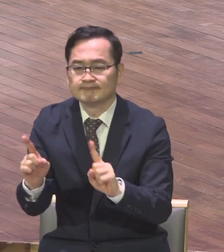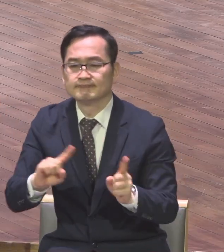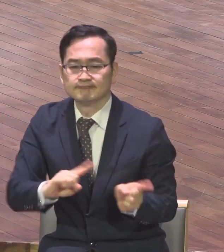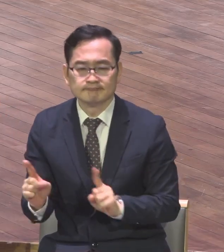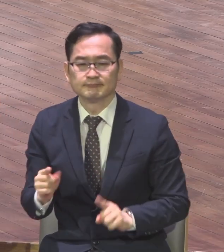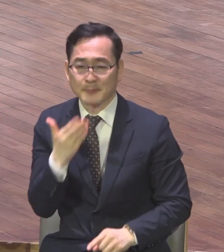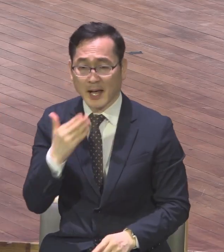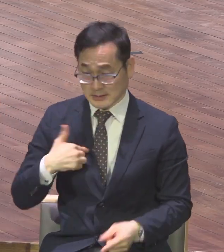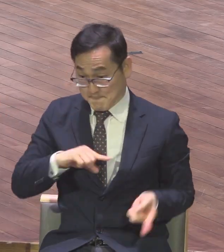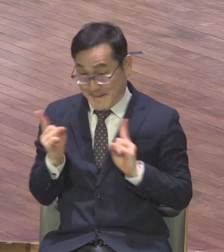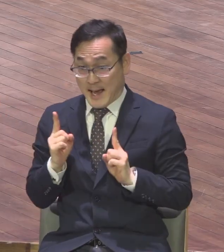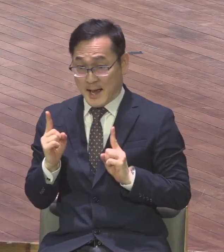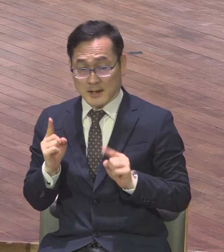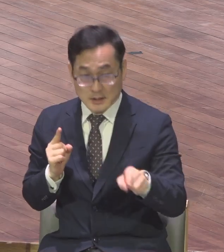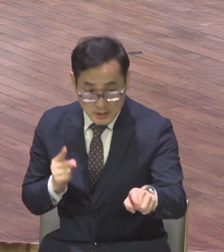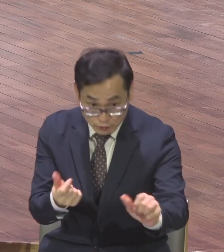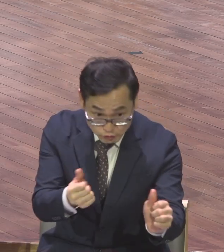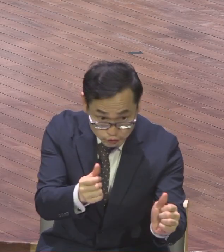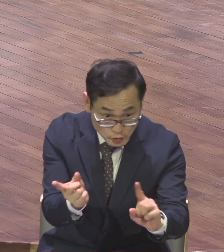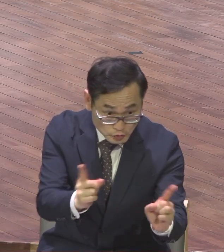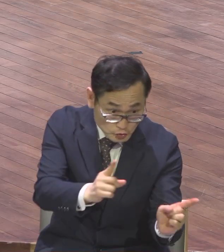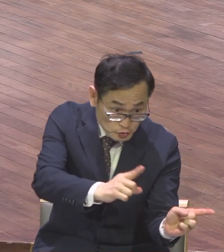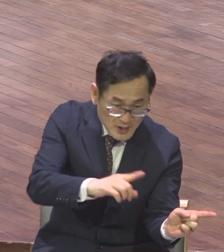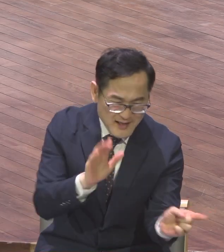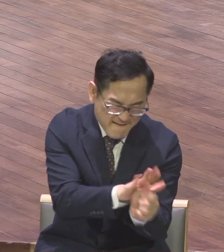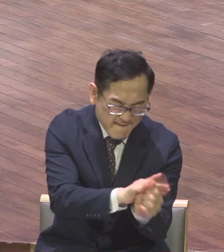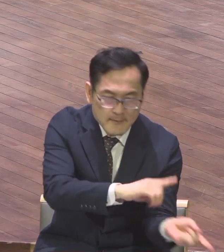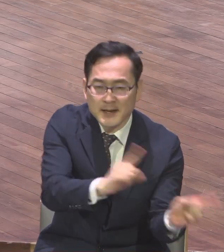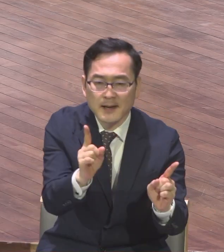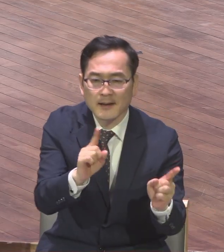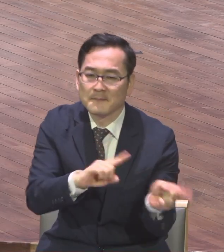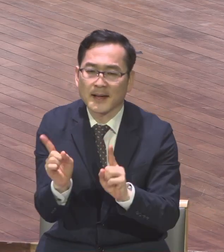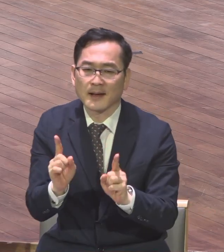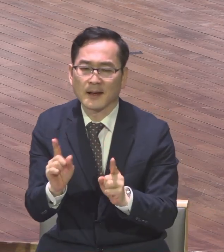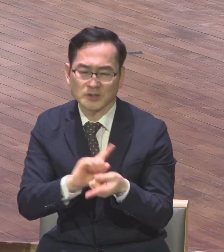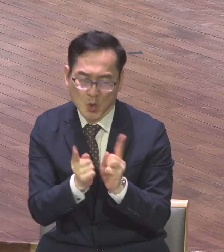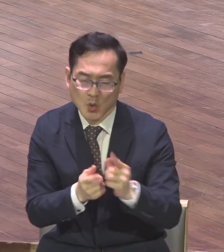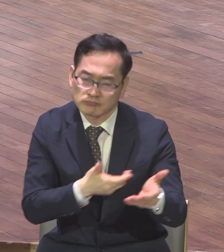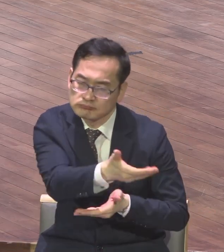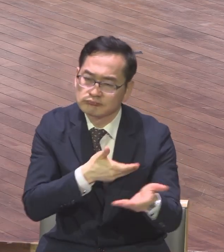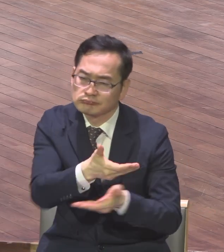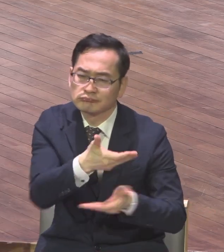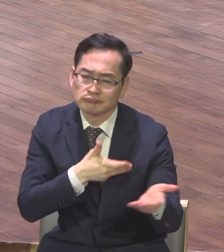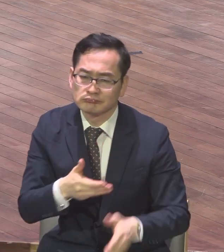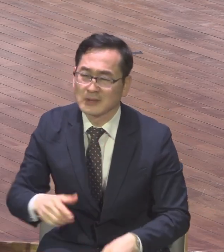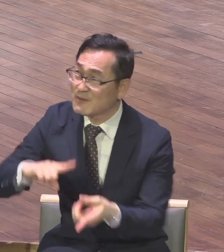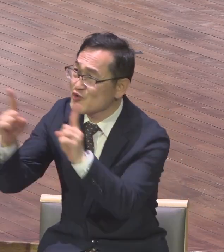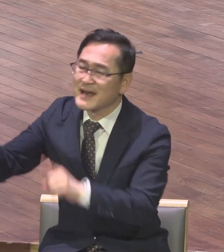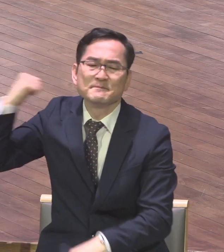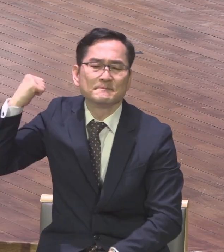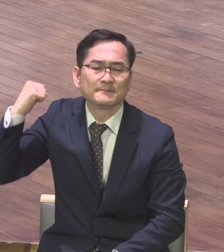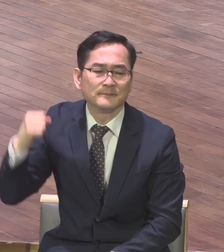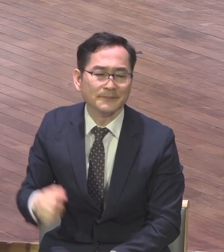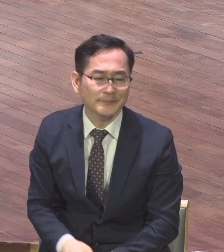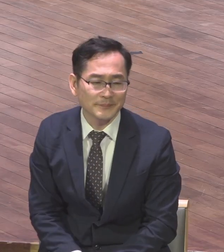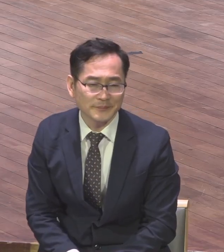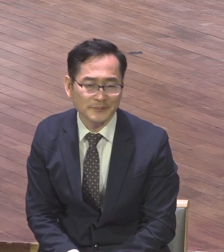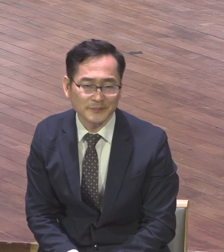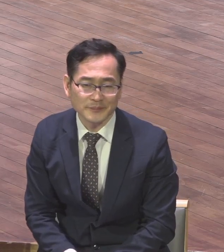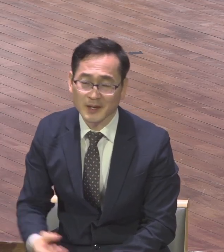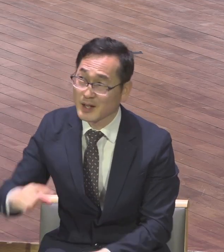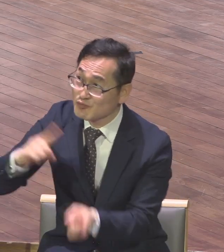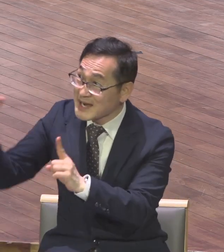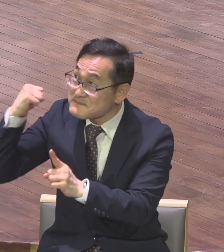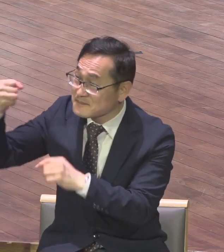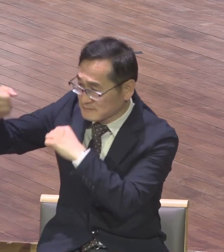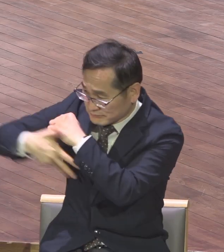내가 살아났으니 다른 사람도 살려줘. 왜 죽입니까? 살려라. 이 부활이에요, 부활. 이 부활의 아침에 하나님 이제부터 나를